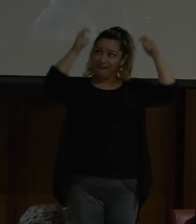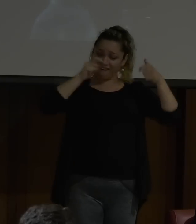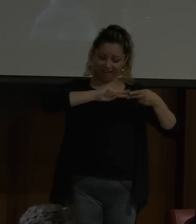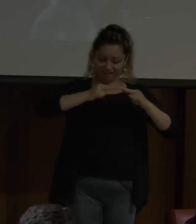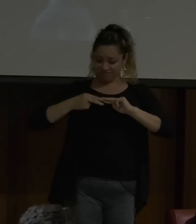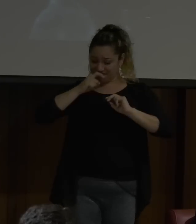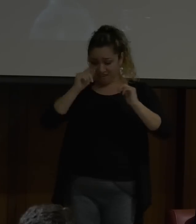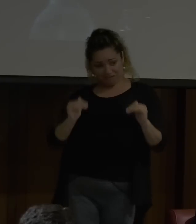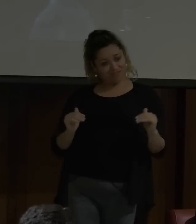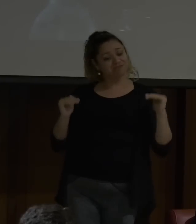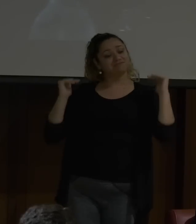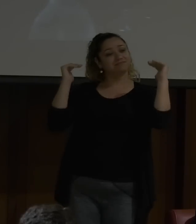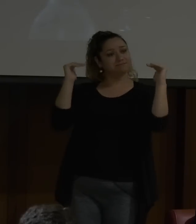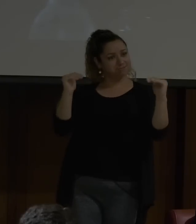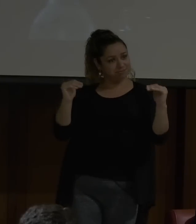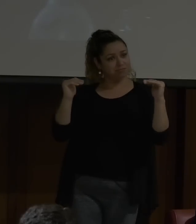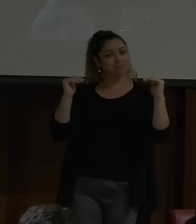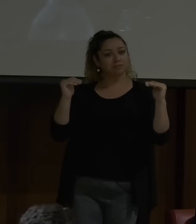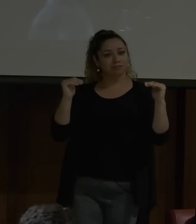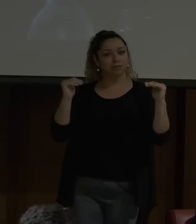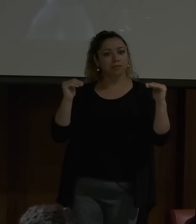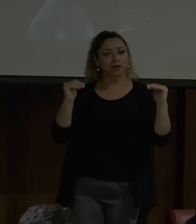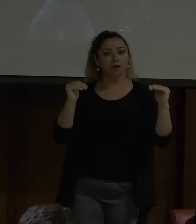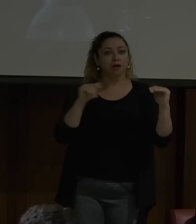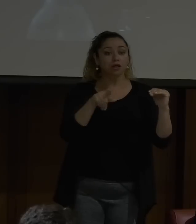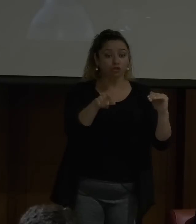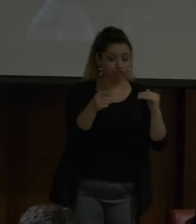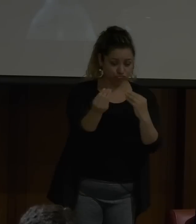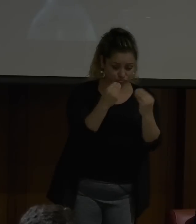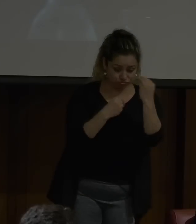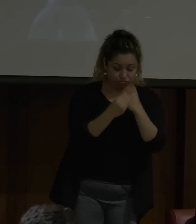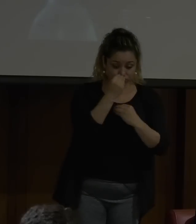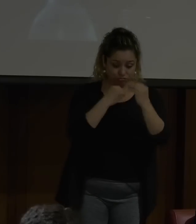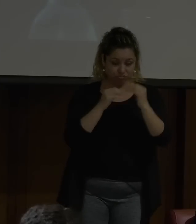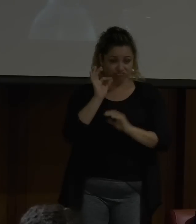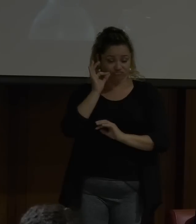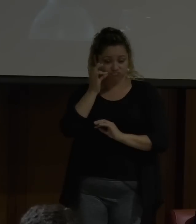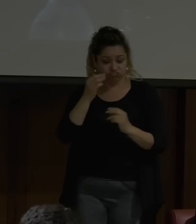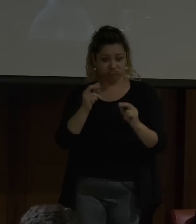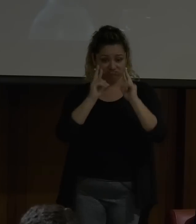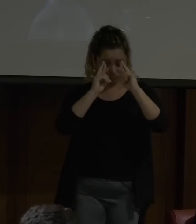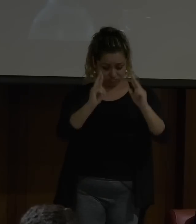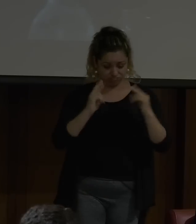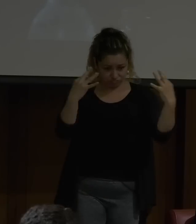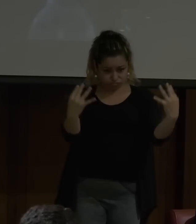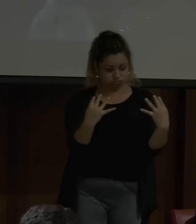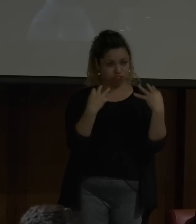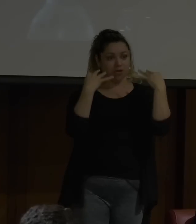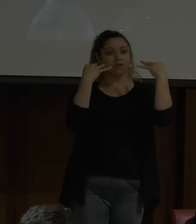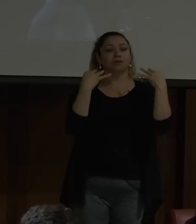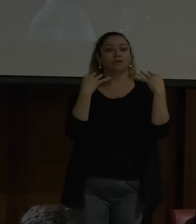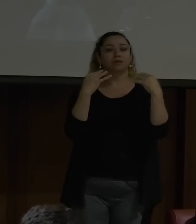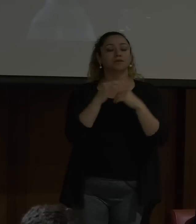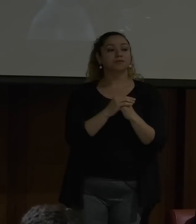pone un gran arroz volado que coma el rey considerado. Le pone